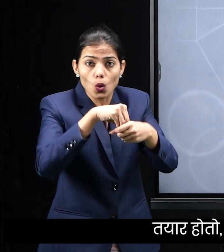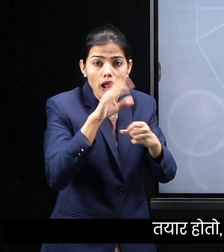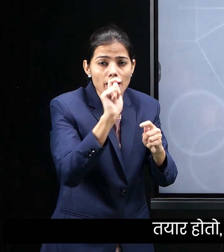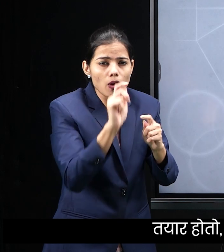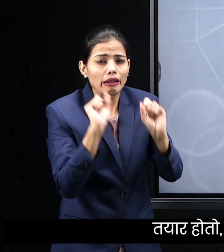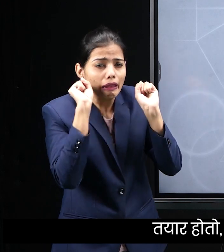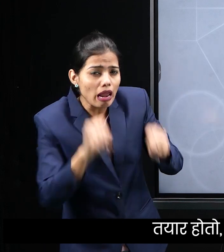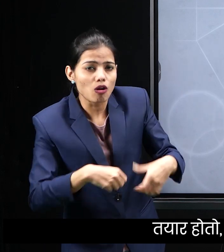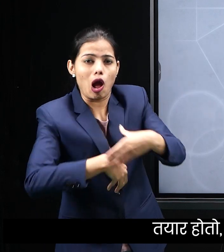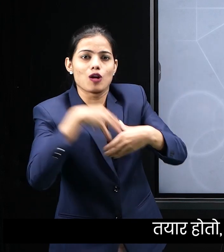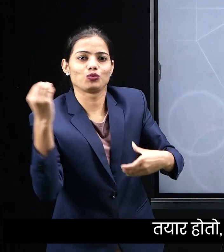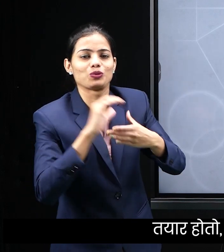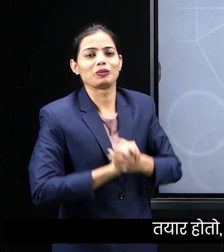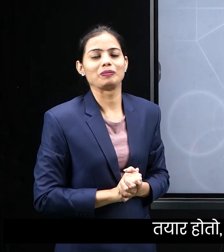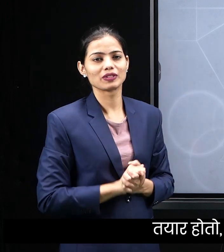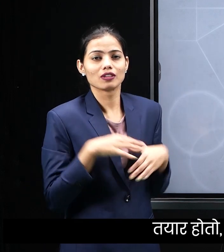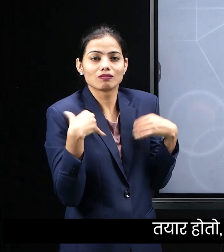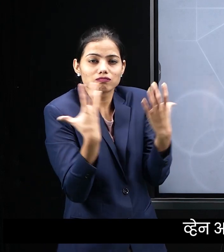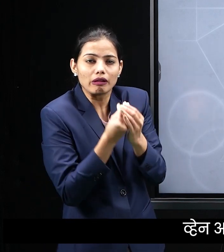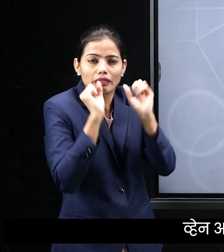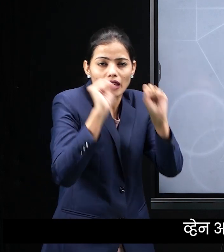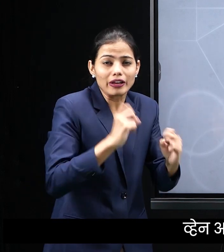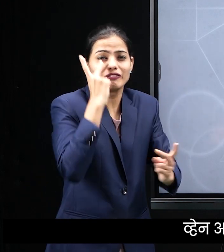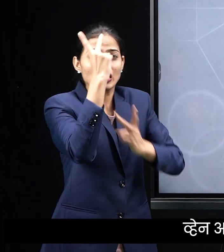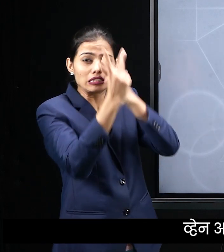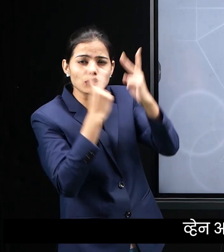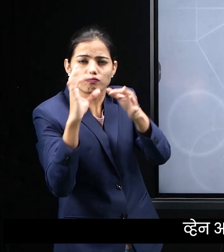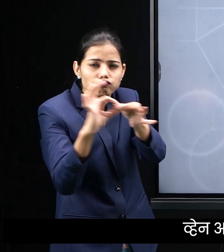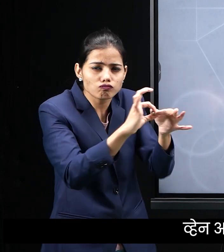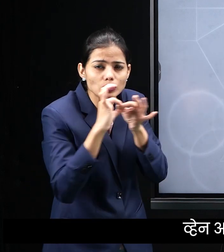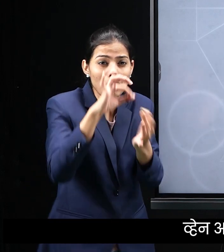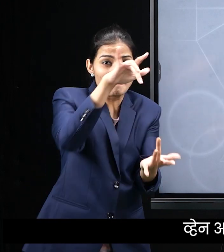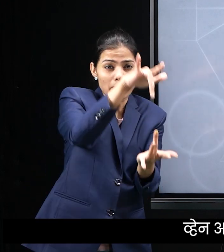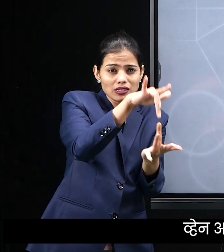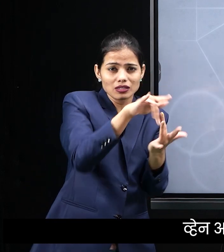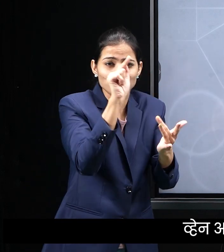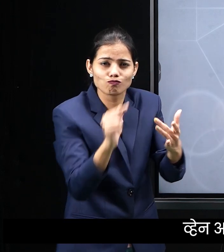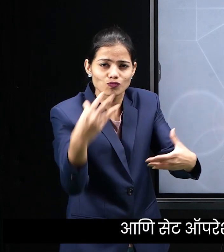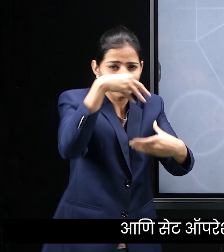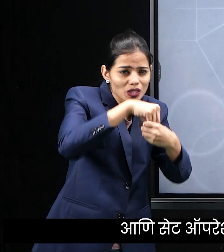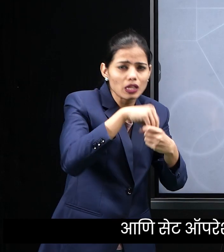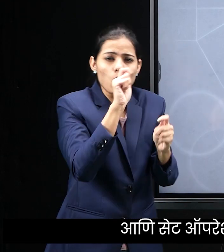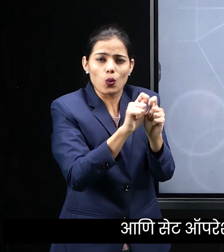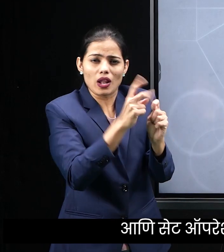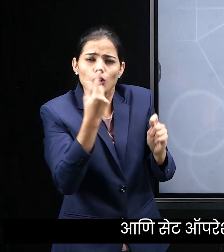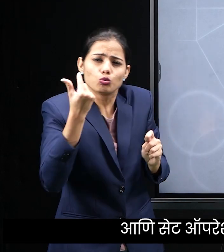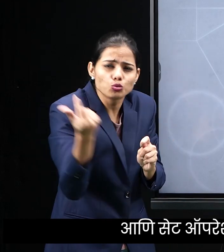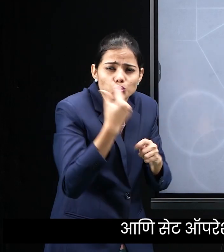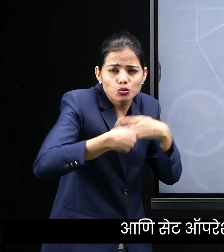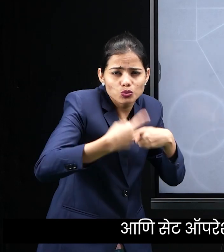तेव्हा सेटवर ऑपरेशन करता येतात. वेन आकृतीचा वापर करून आपण संच आणि सेट ऑपरेशन्स